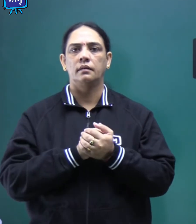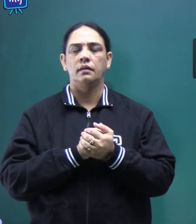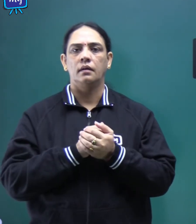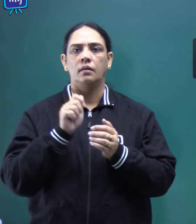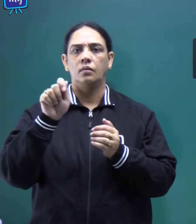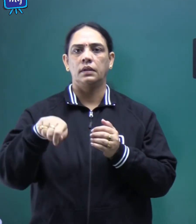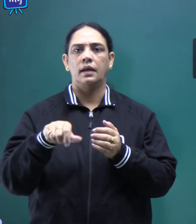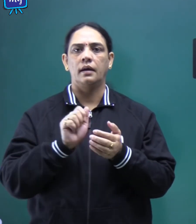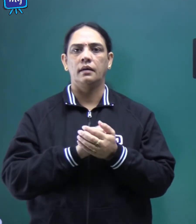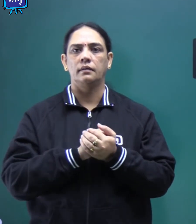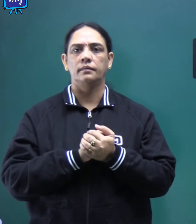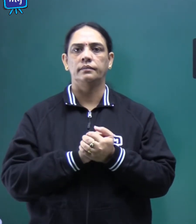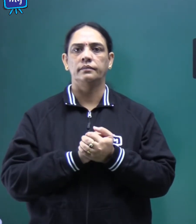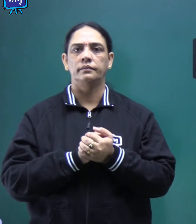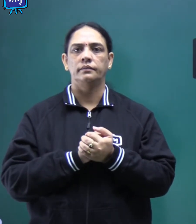होती हैं?